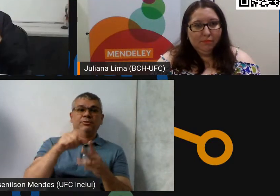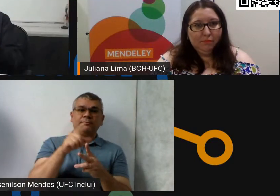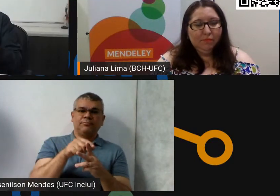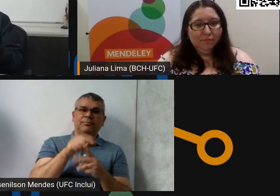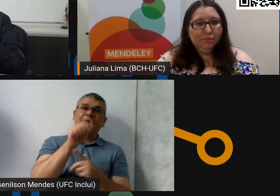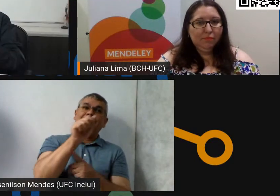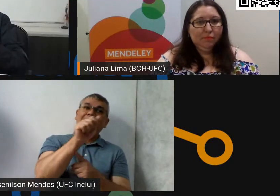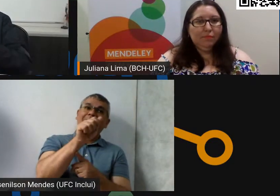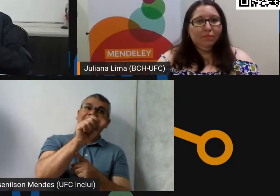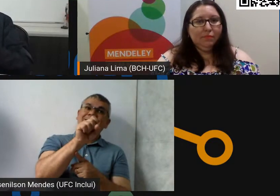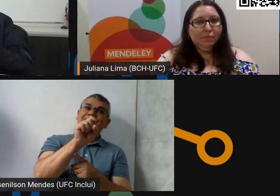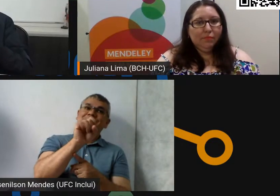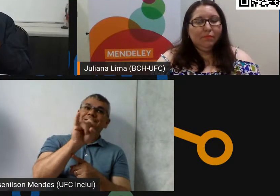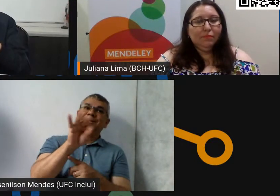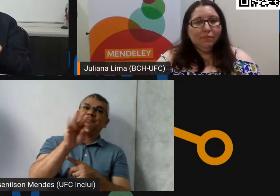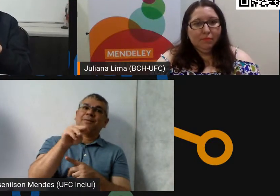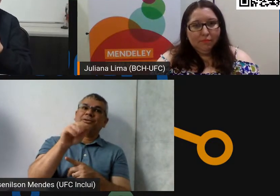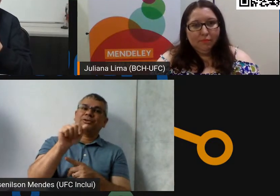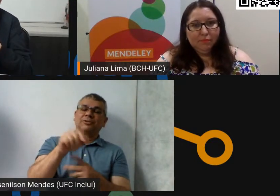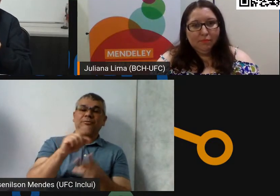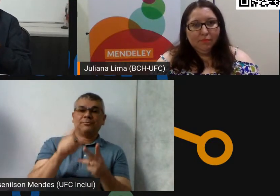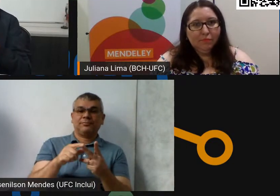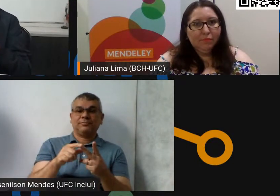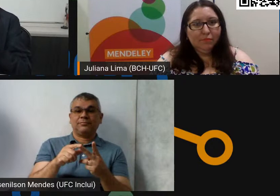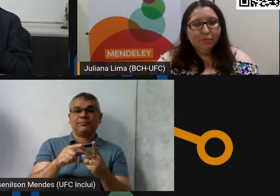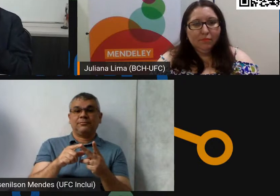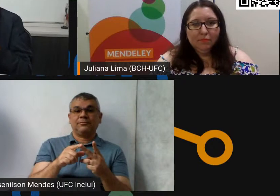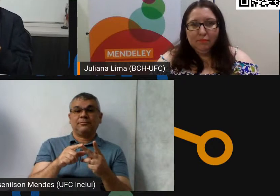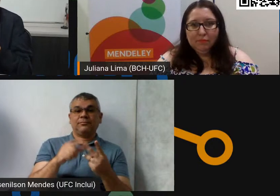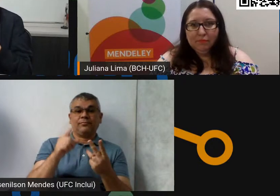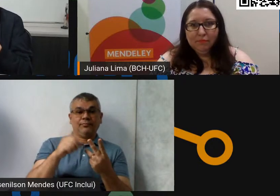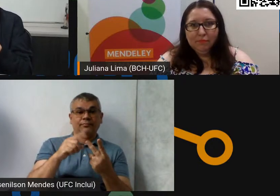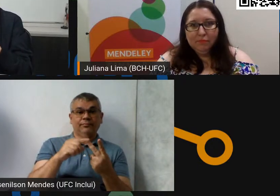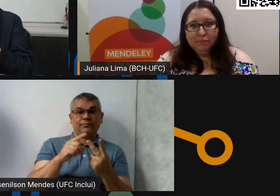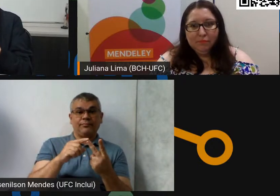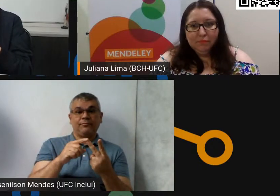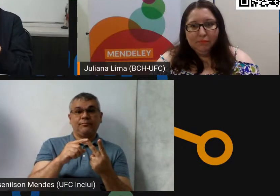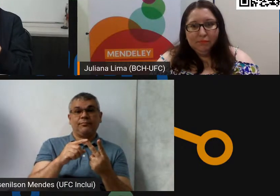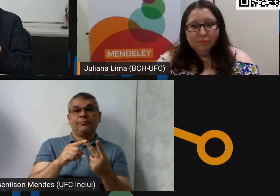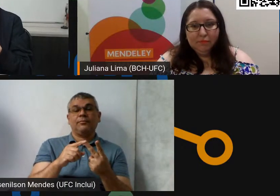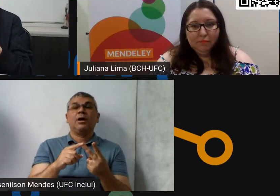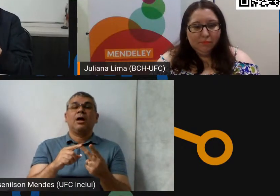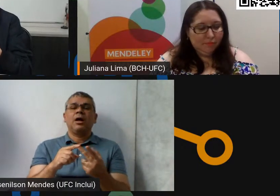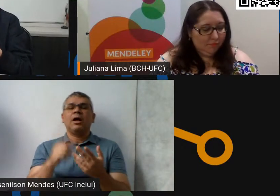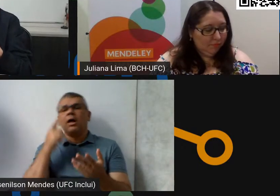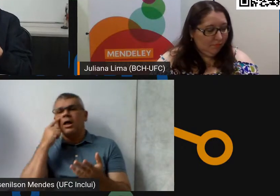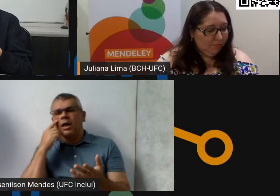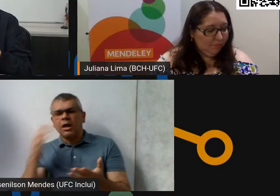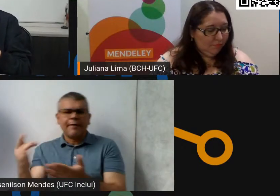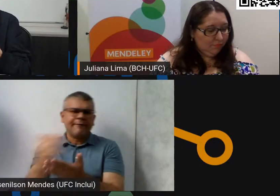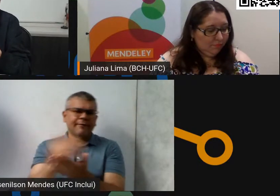sistemática, depois a sistemática divide em dois. Qual? Uma, que é a revisão com meta-análise, que é aquela que usa números